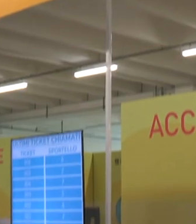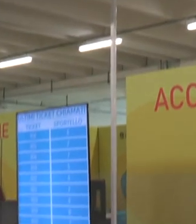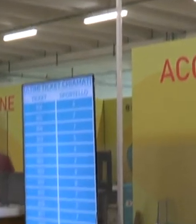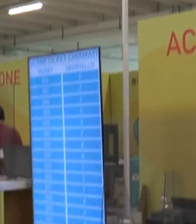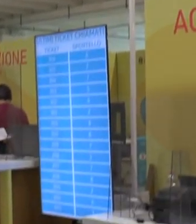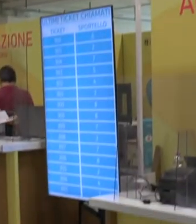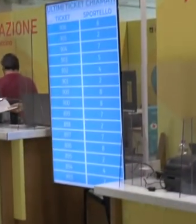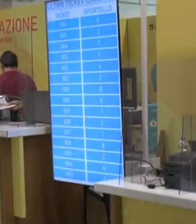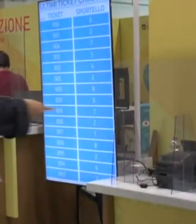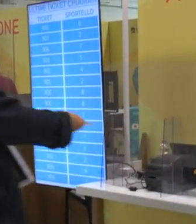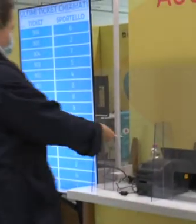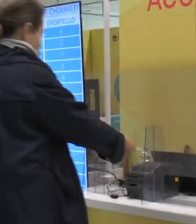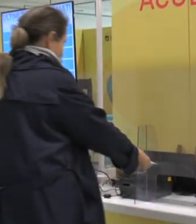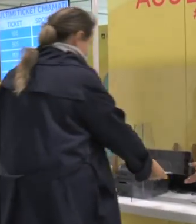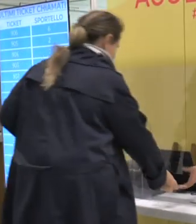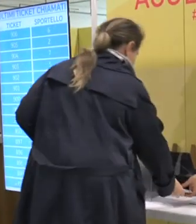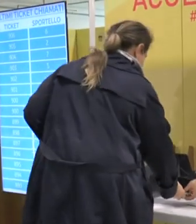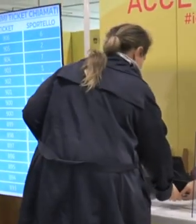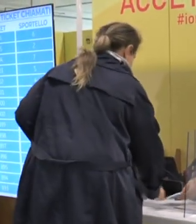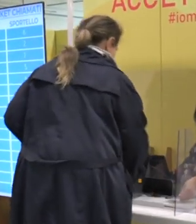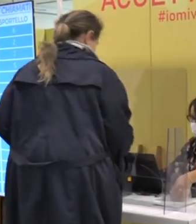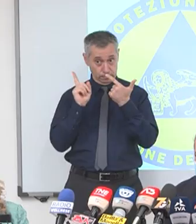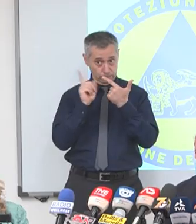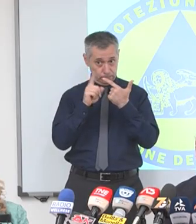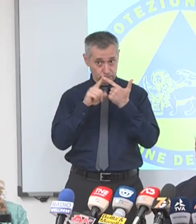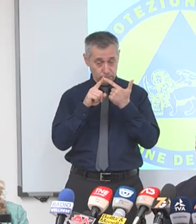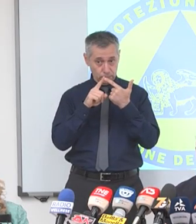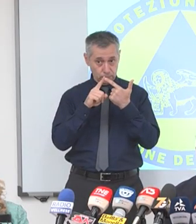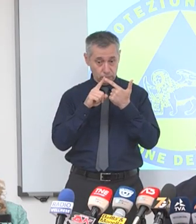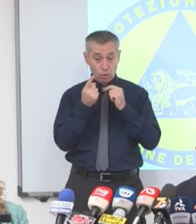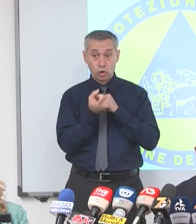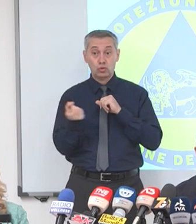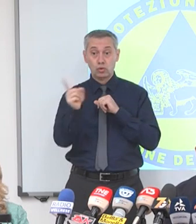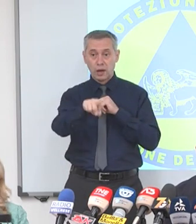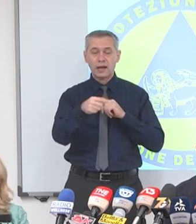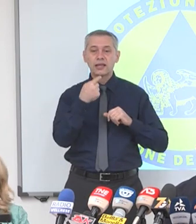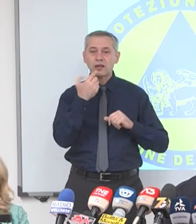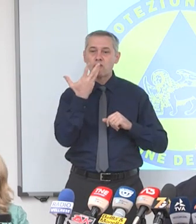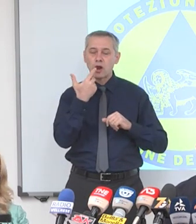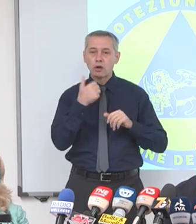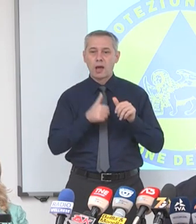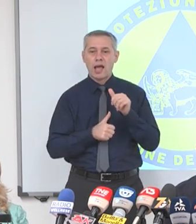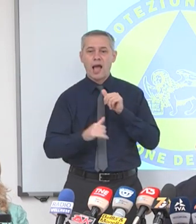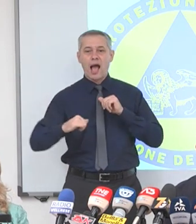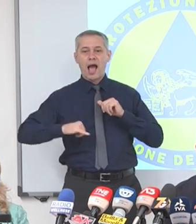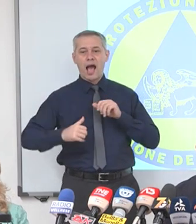qualsiasi centro vaccinale Veneto senza prenotazione. Da domani chi vuole anticipare la seconda dose,